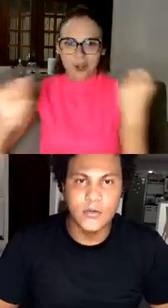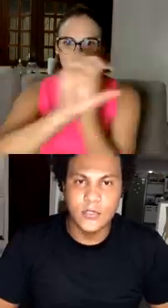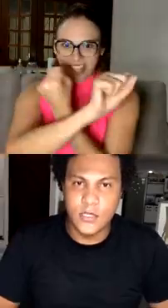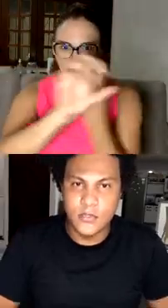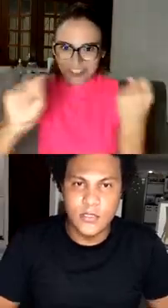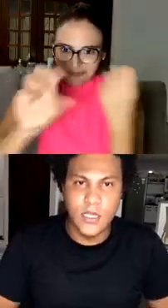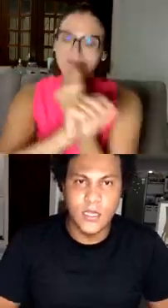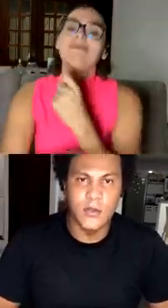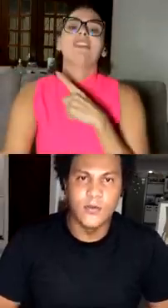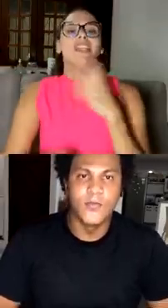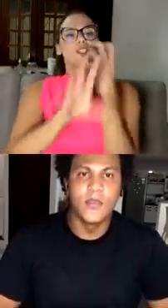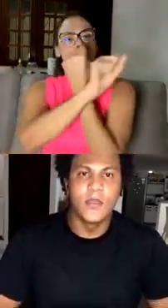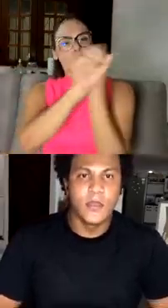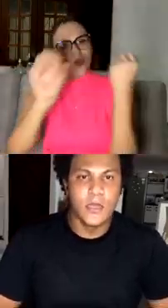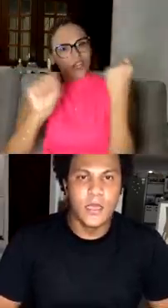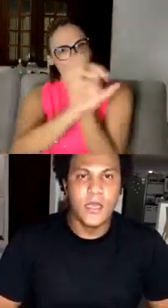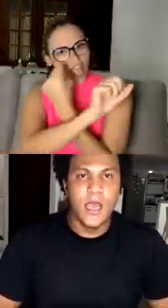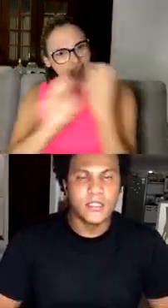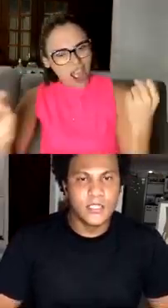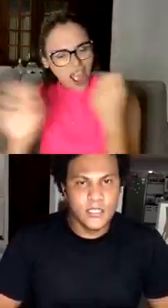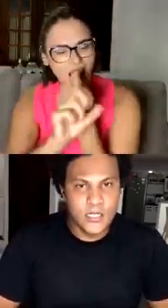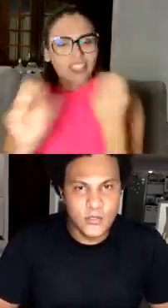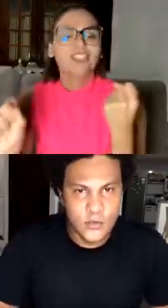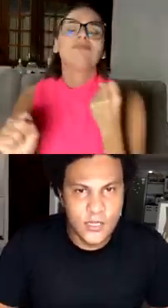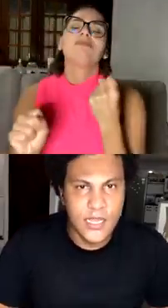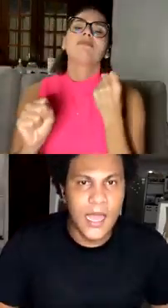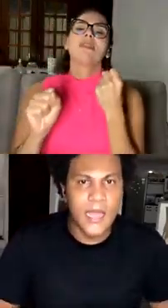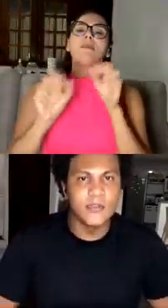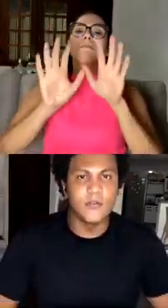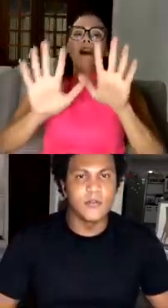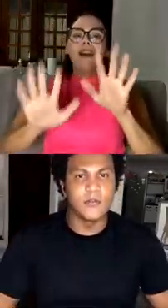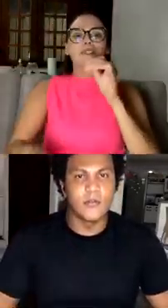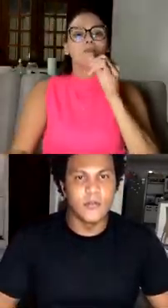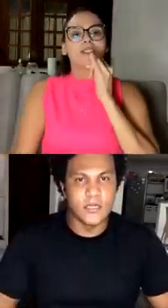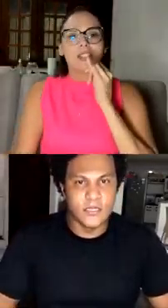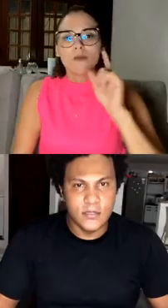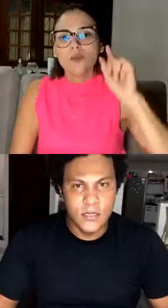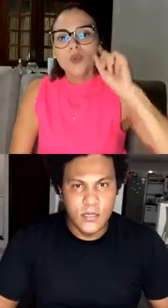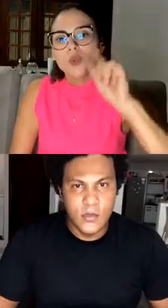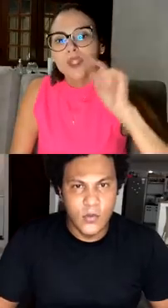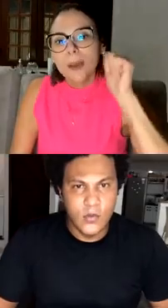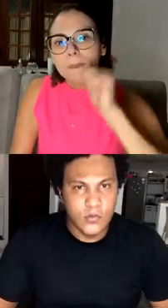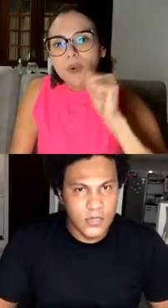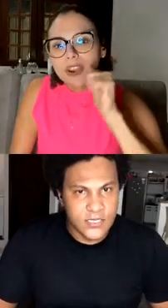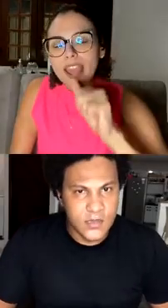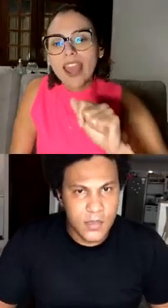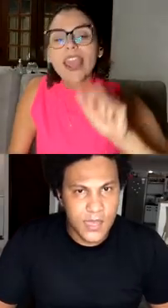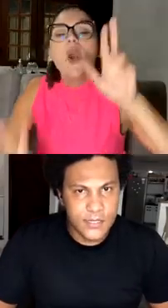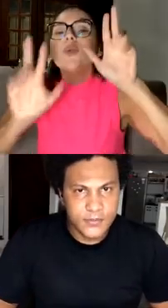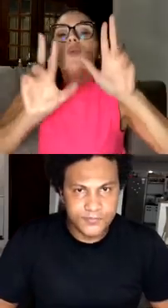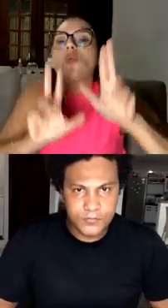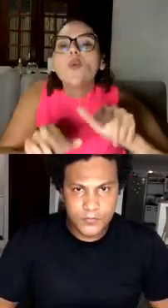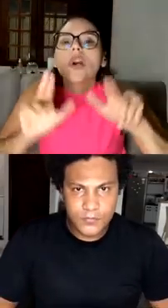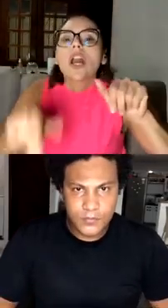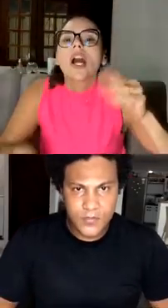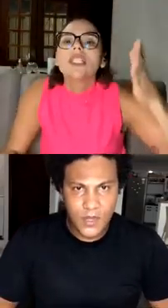Sororidade, gostei do sinal. Né? A gente tem sororidade com as